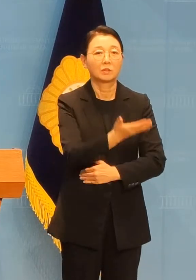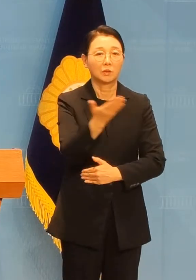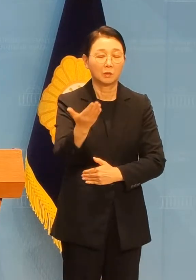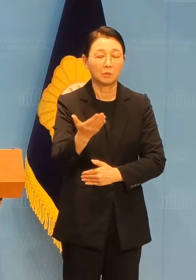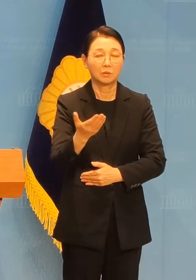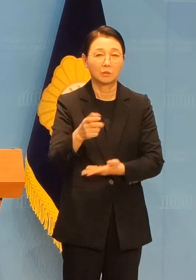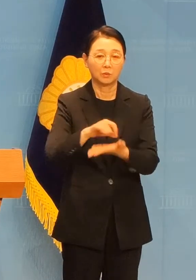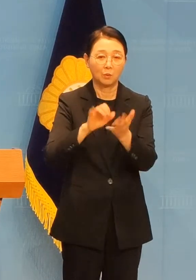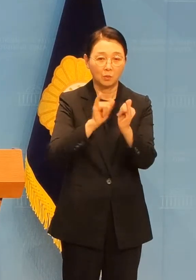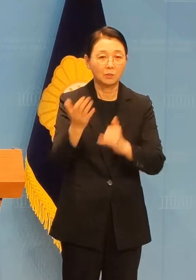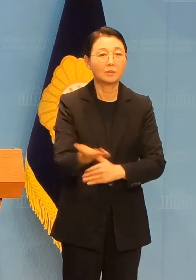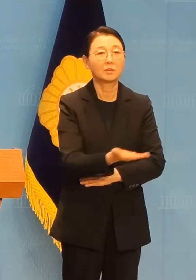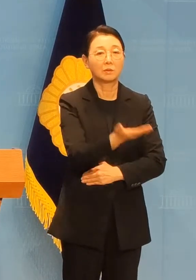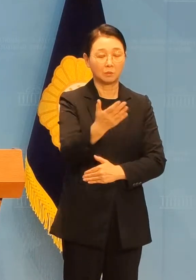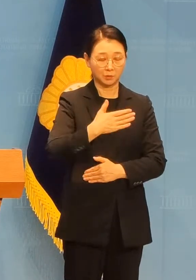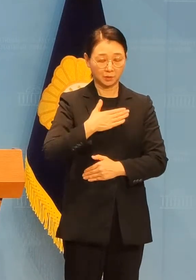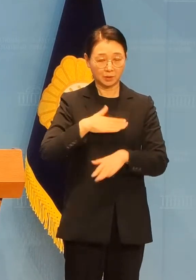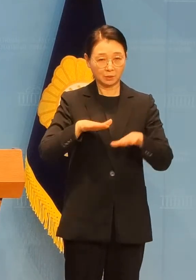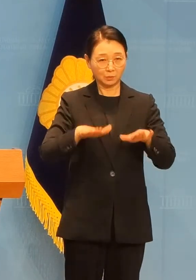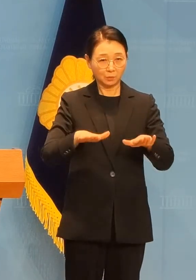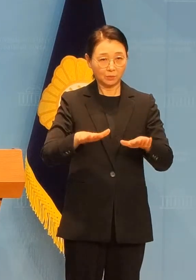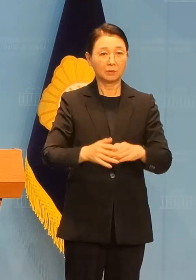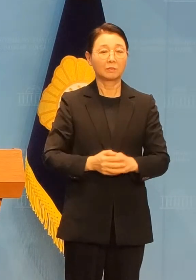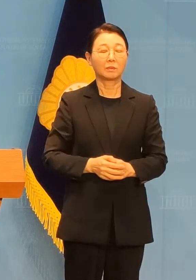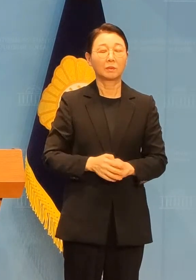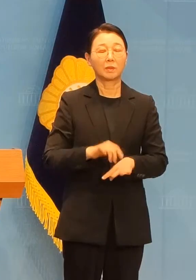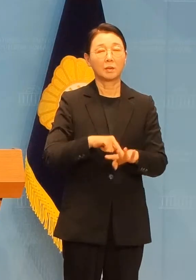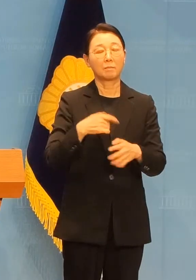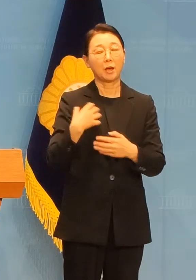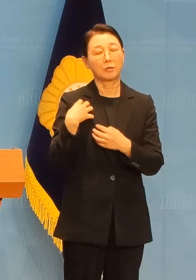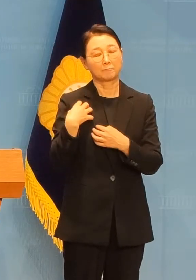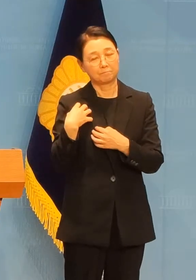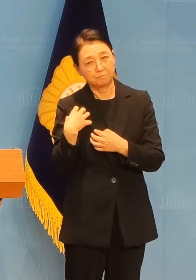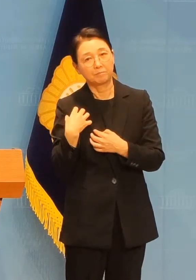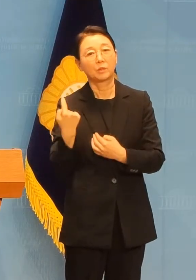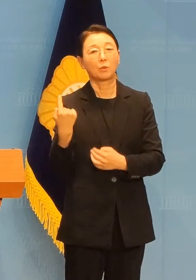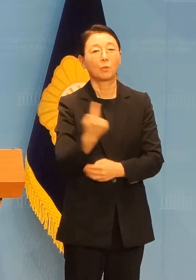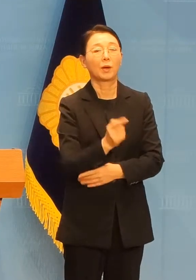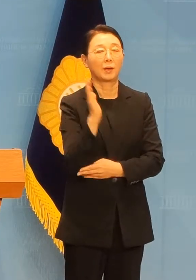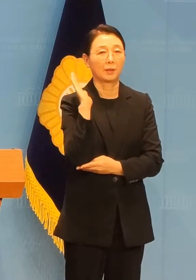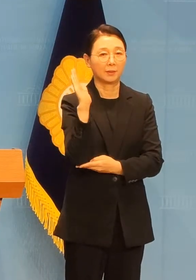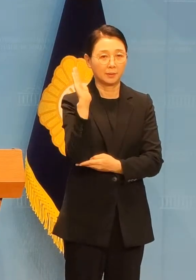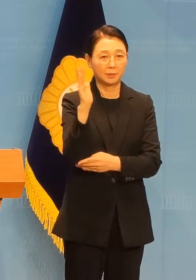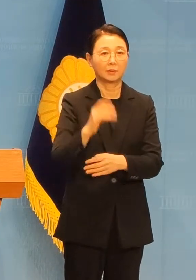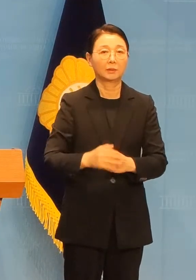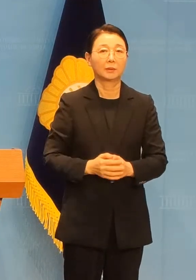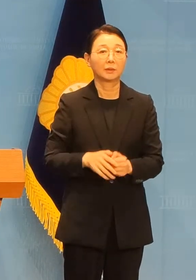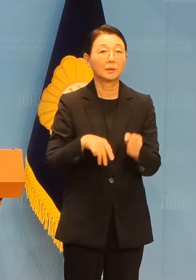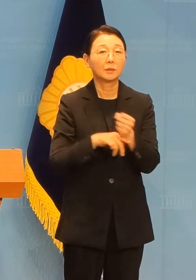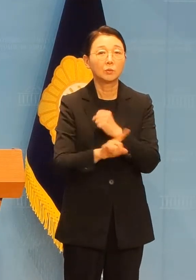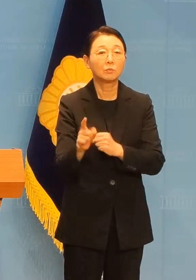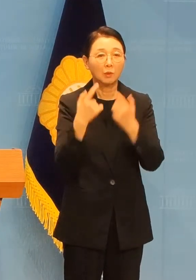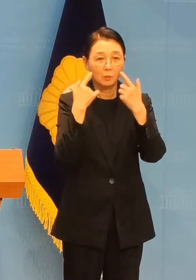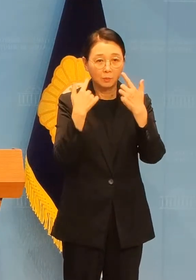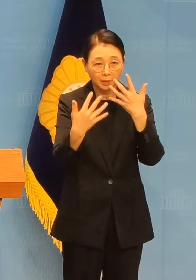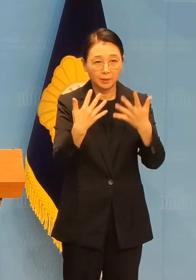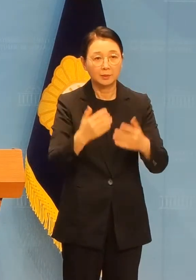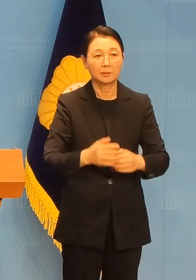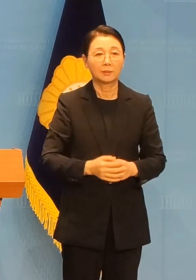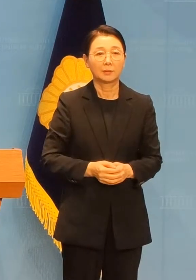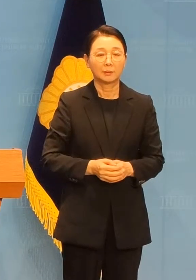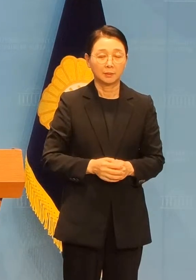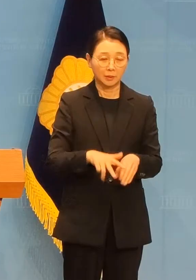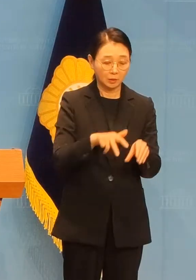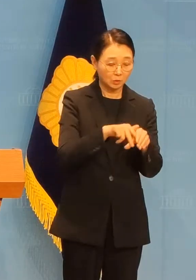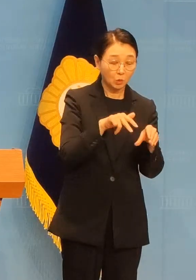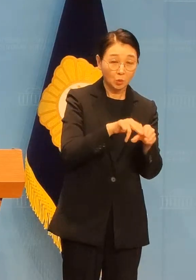언론인 여러분, 저는 오늘 매우 무거운 마음으로 이 자리에 섰습니다. 그 이유는 분명합니다.